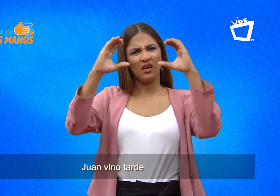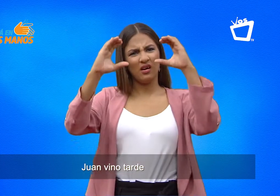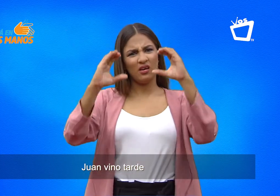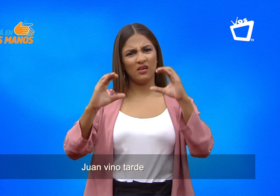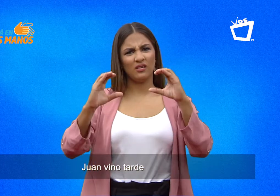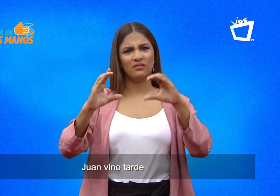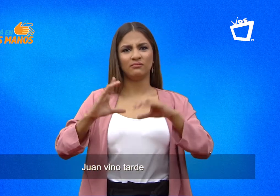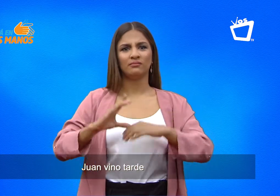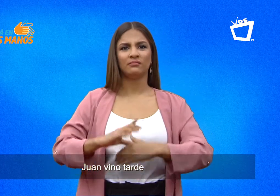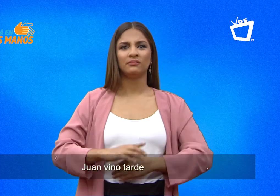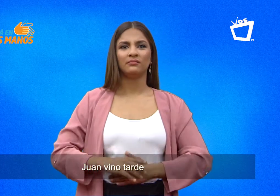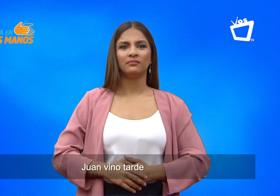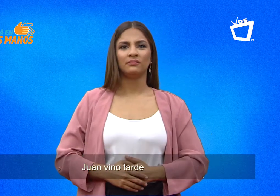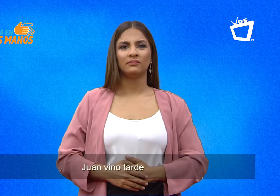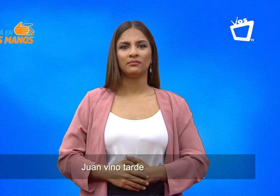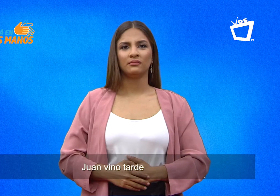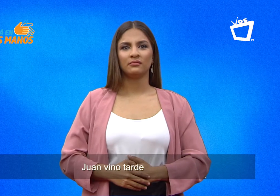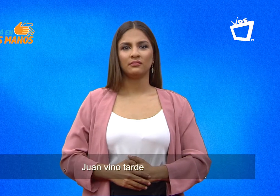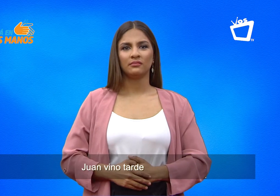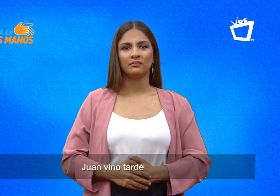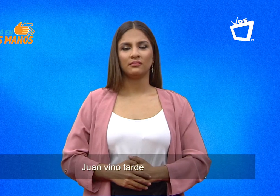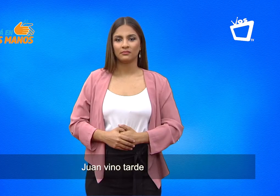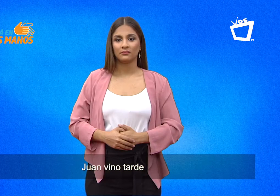Juan vino tarde.